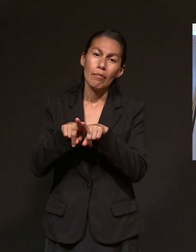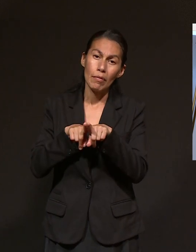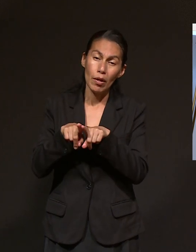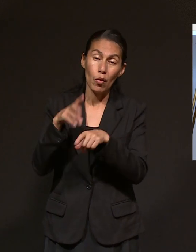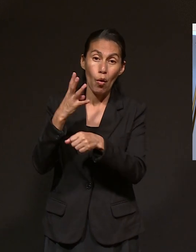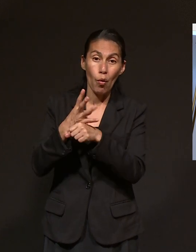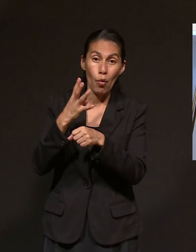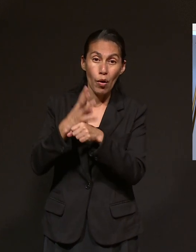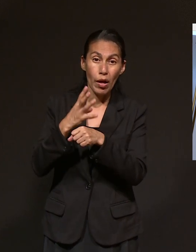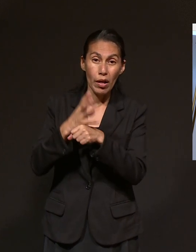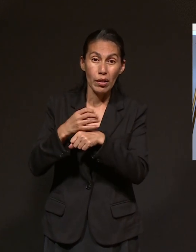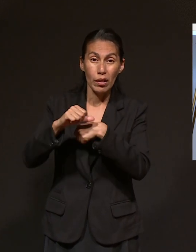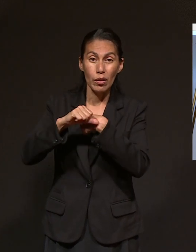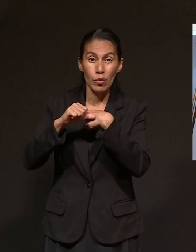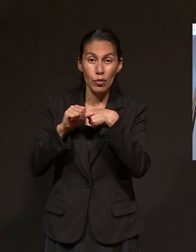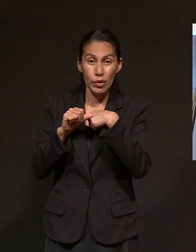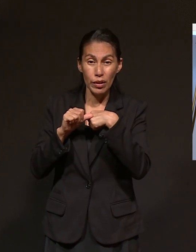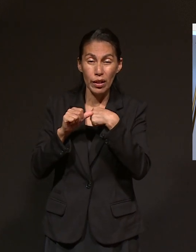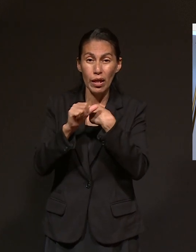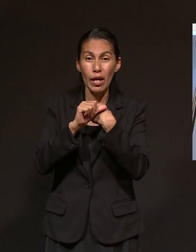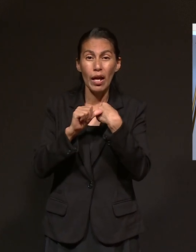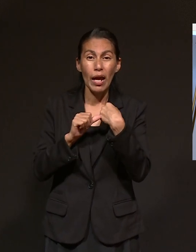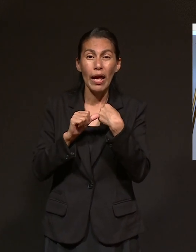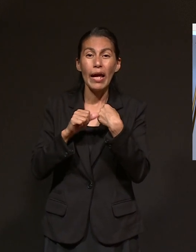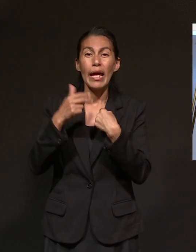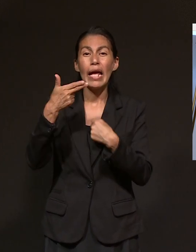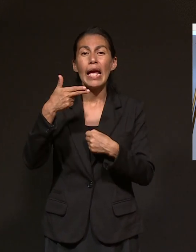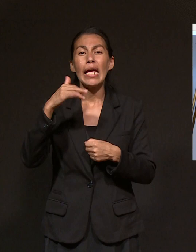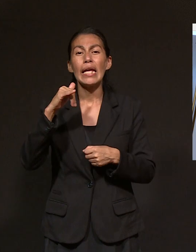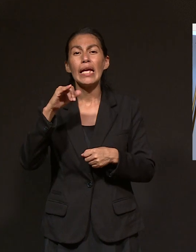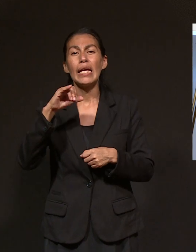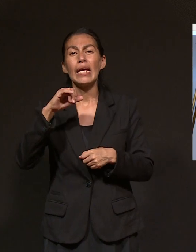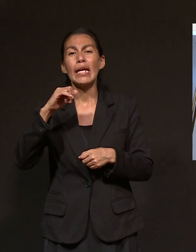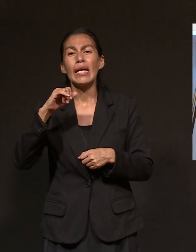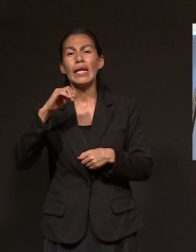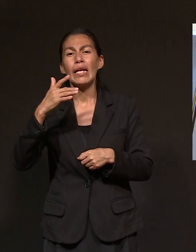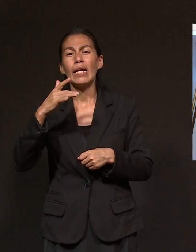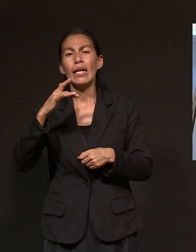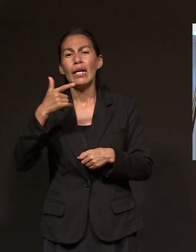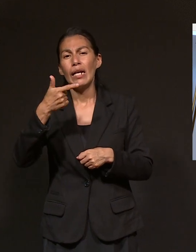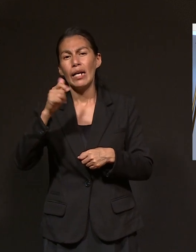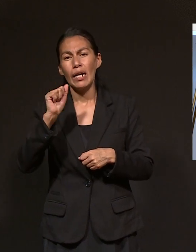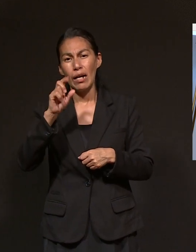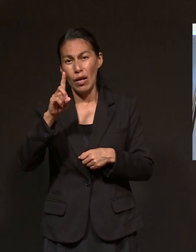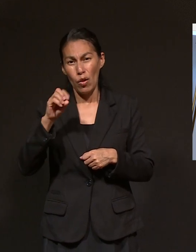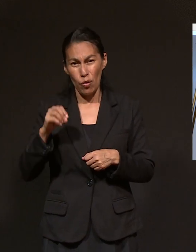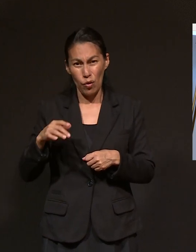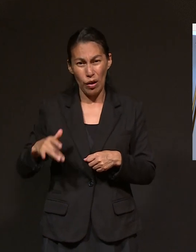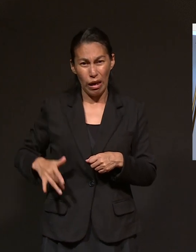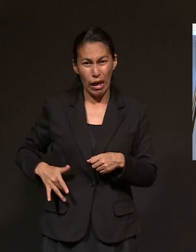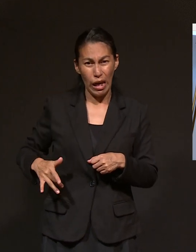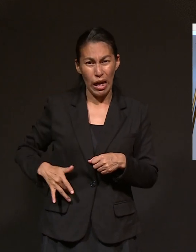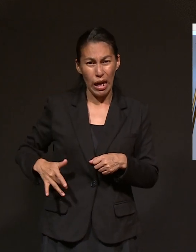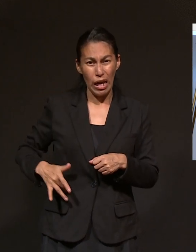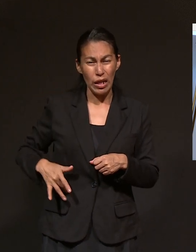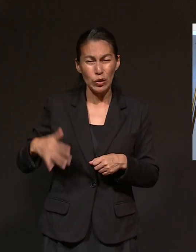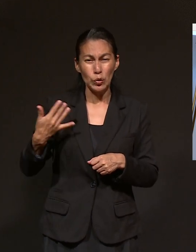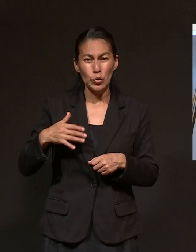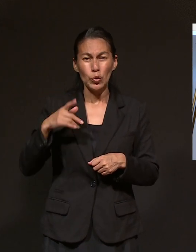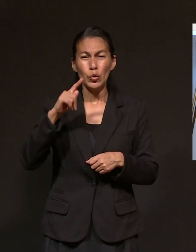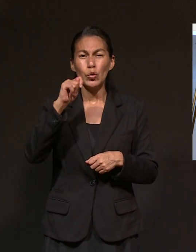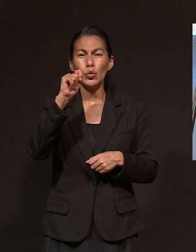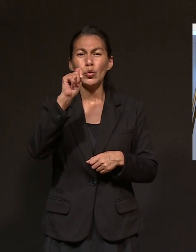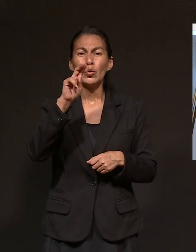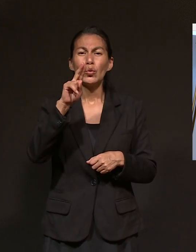su cuarta cirugía de hígado Tiene un tumor En esta cuarta cirugía